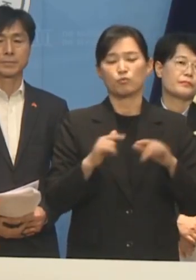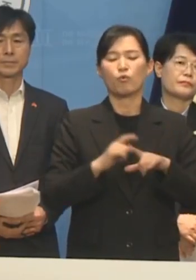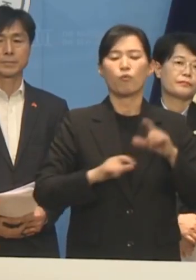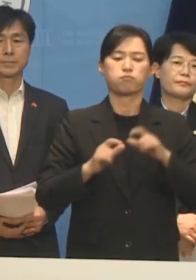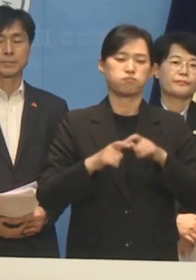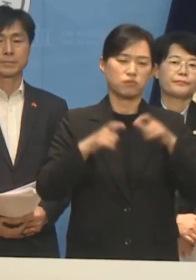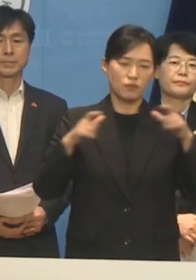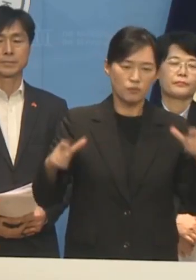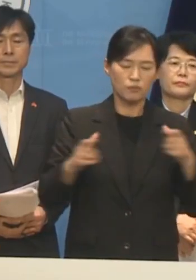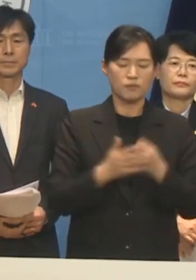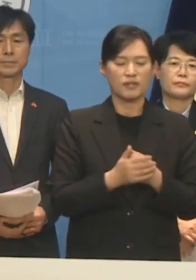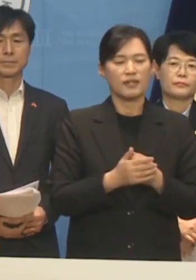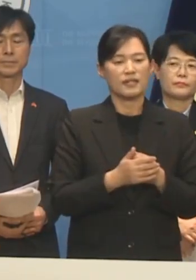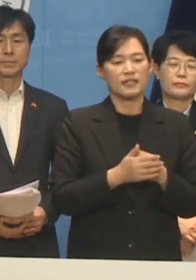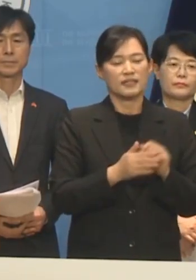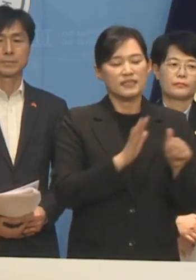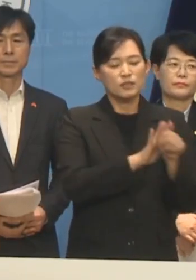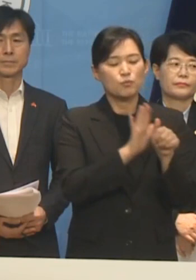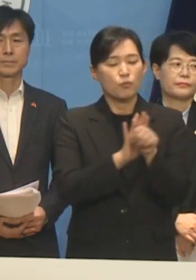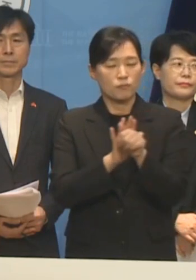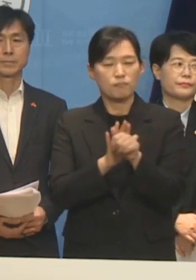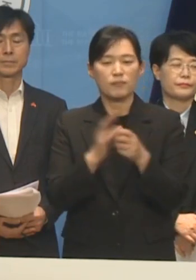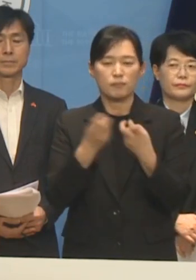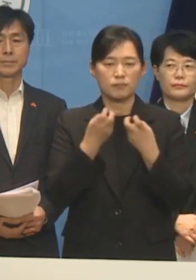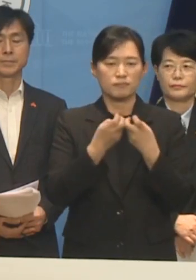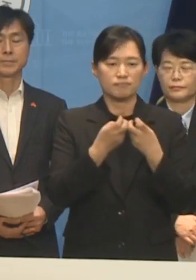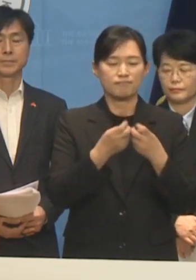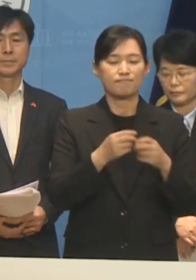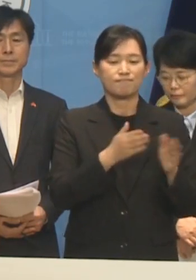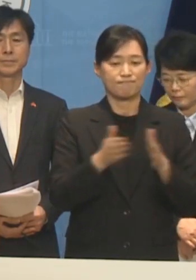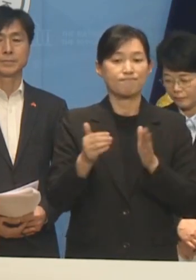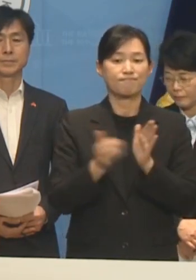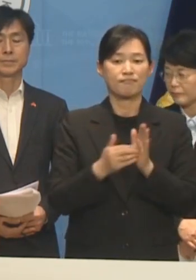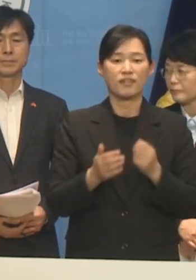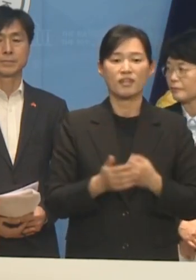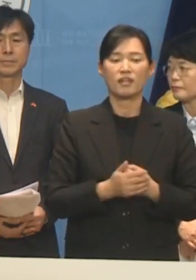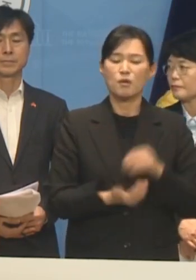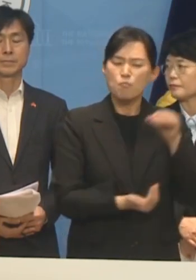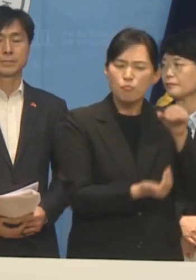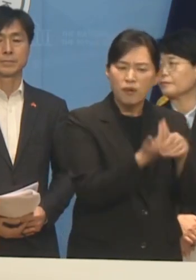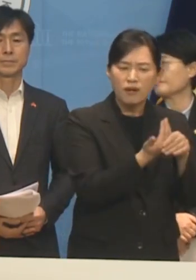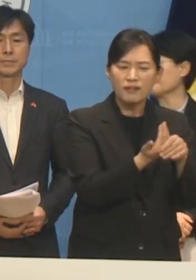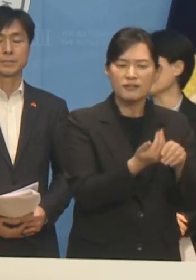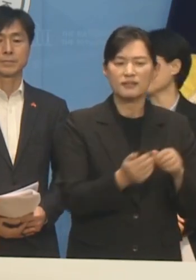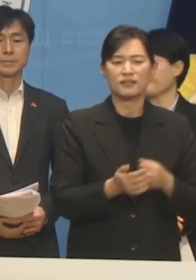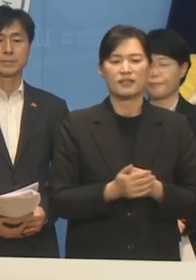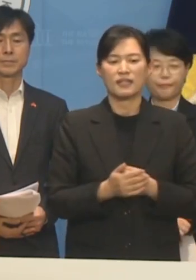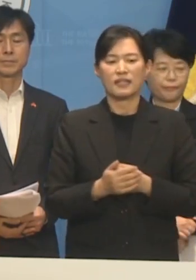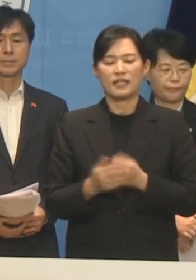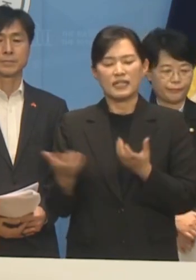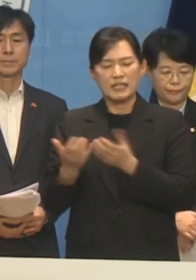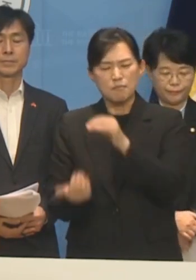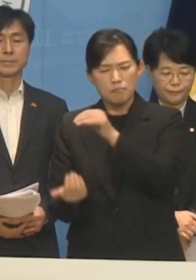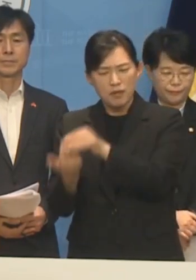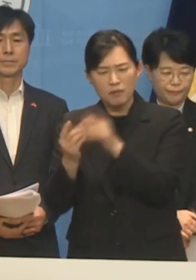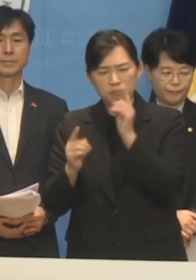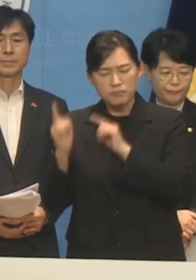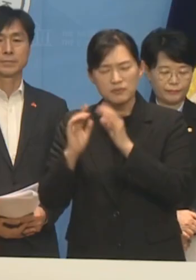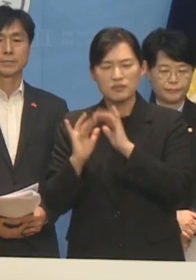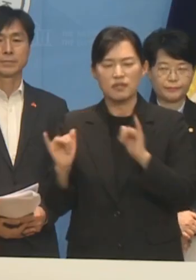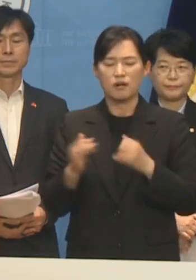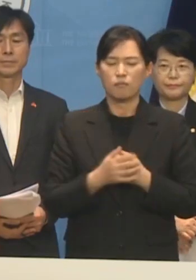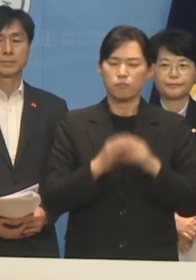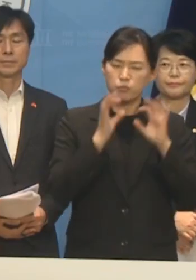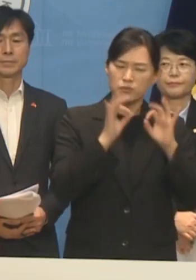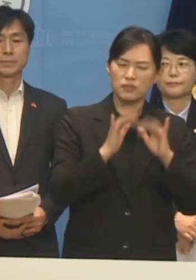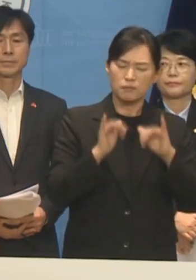특별한 대비계획과 지원대책도 마련하도록 했습니다. 참사는 재난과 산업재해 피해자들과 지켜보는